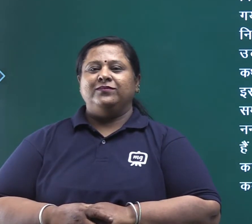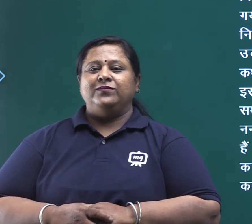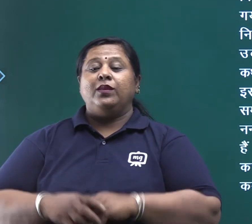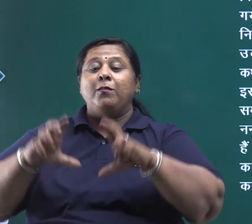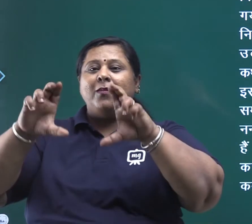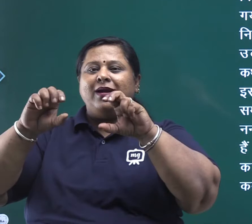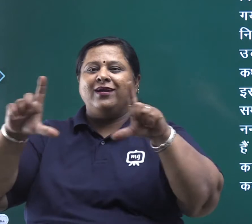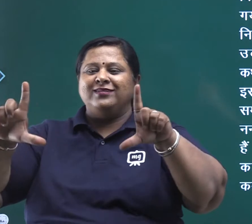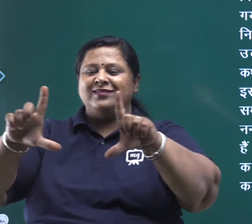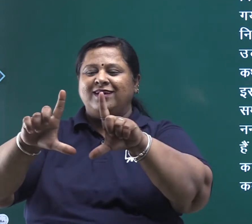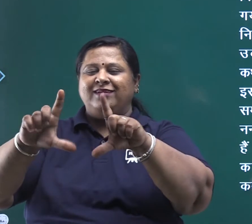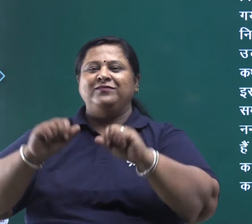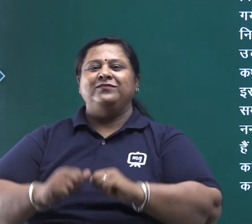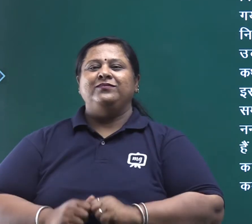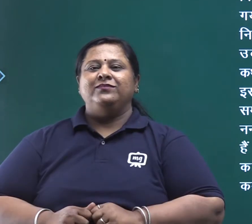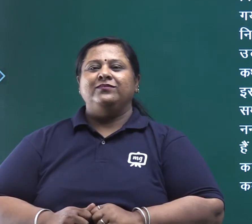पाठ का सार।